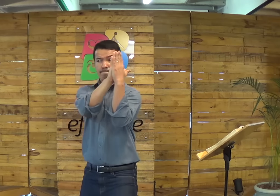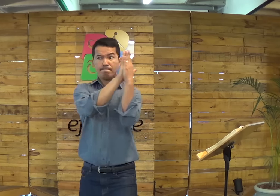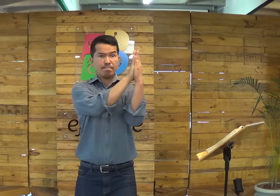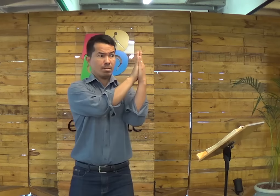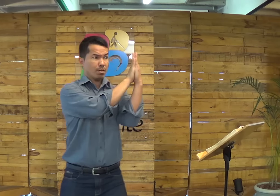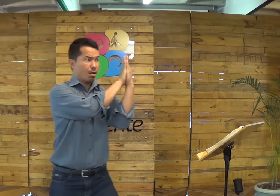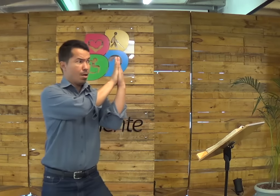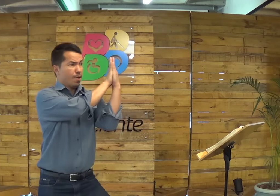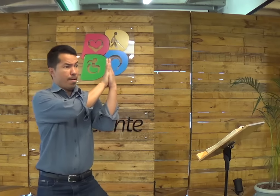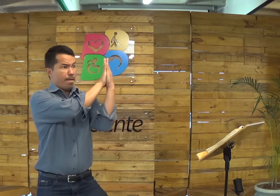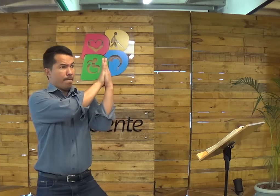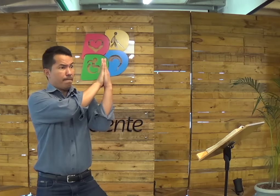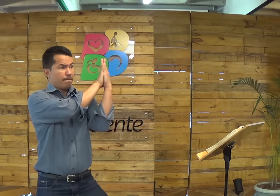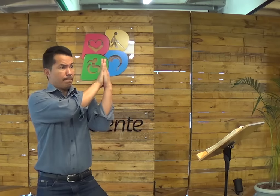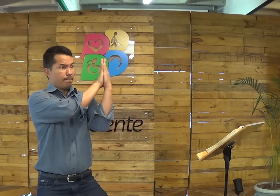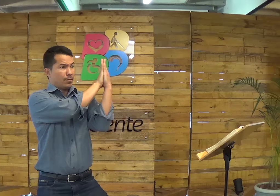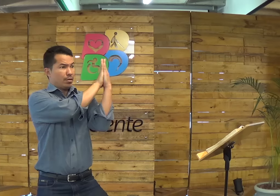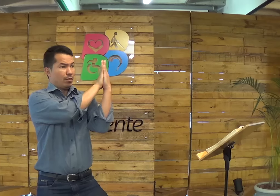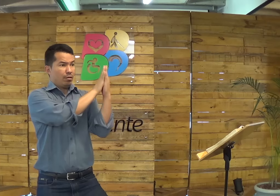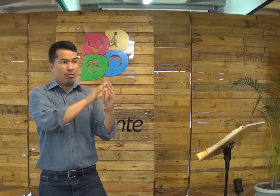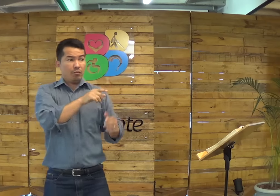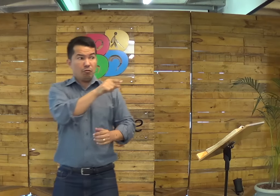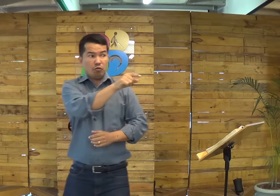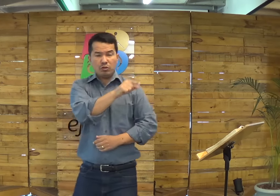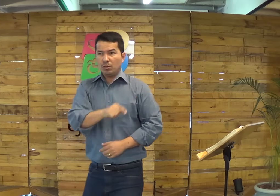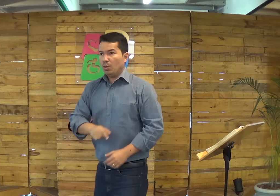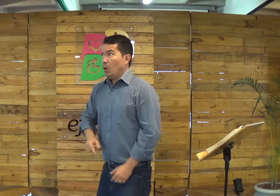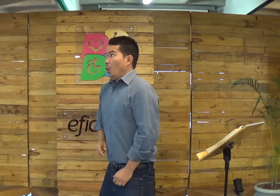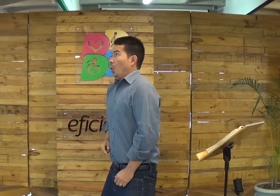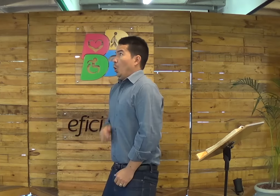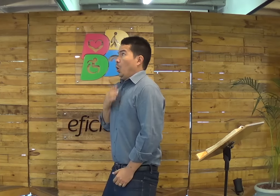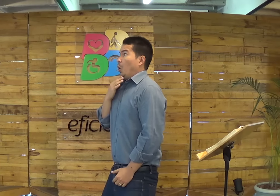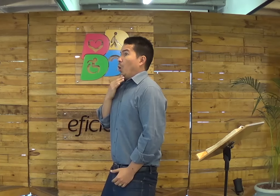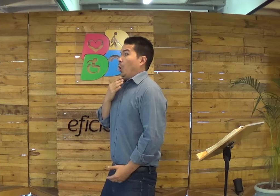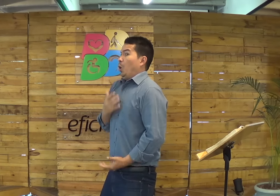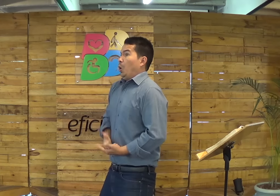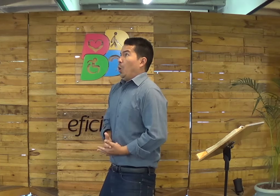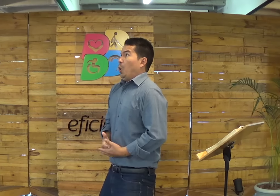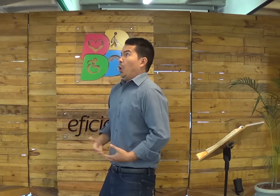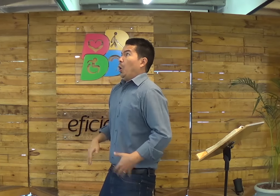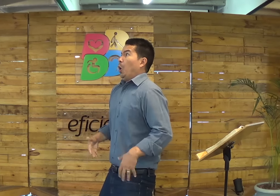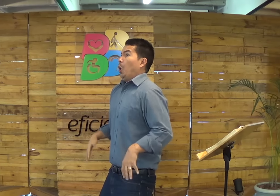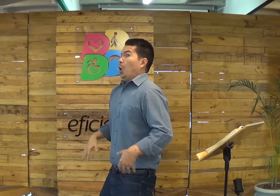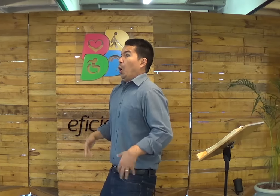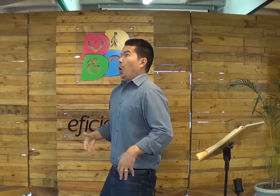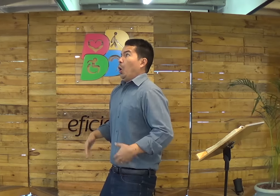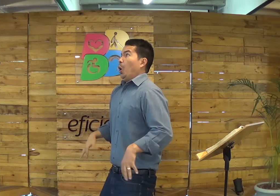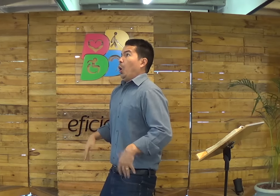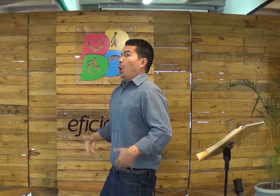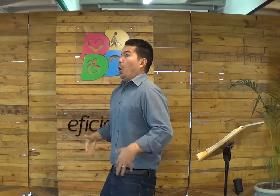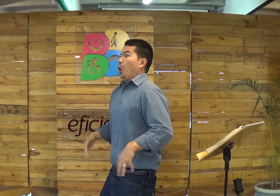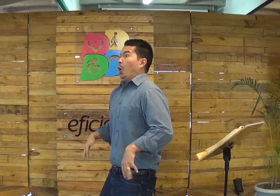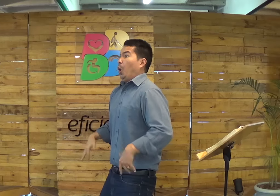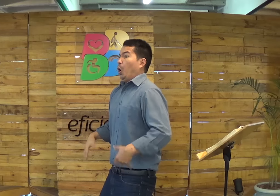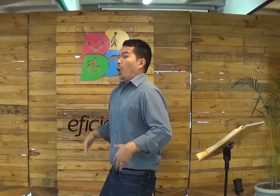Face a Face com ele você a nossa Ai